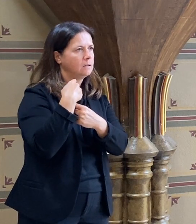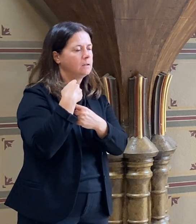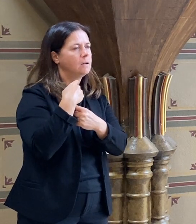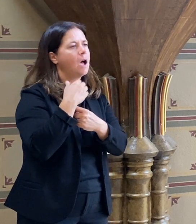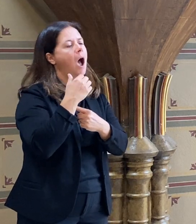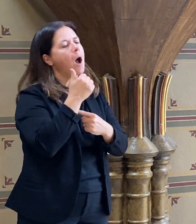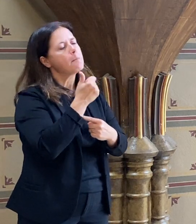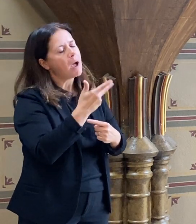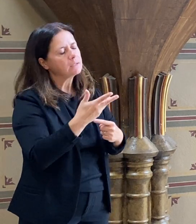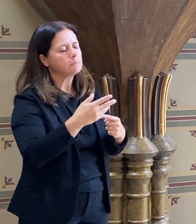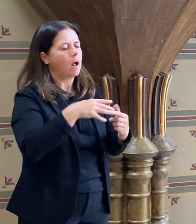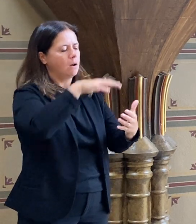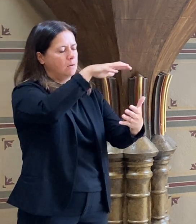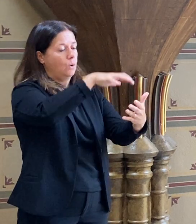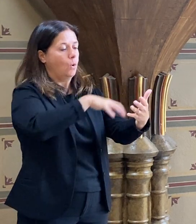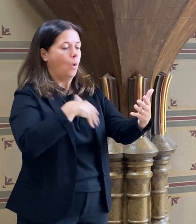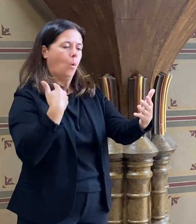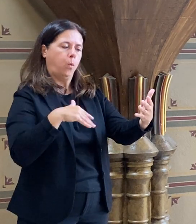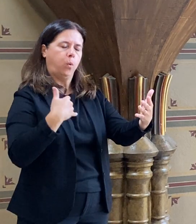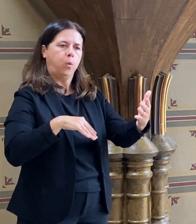auch manchmal anhören.